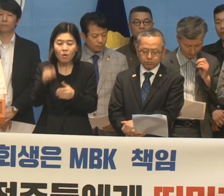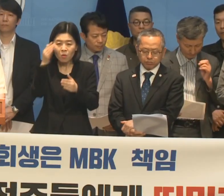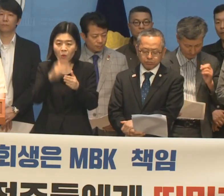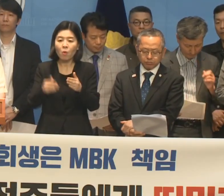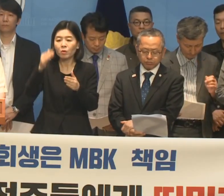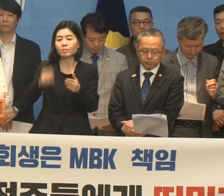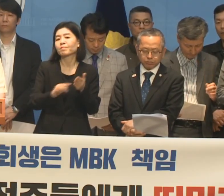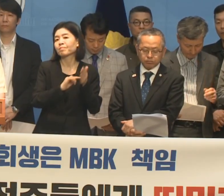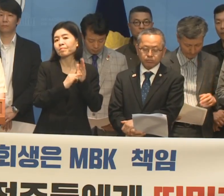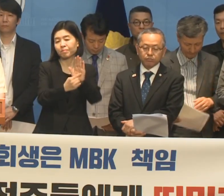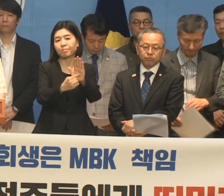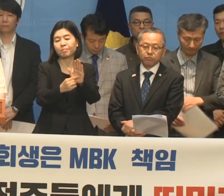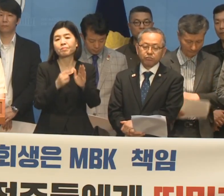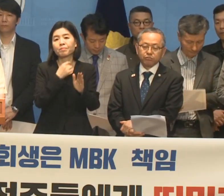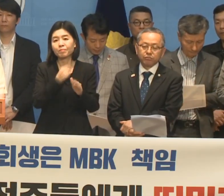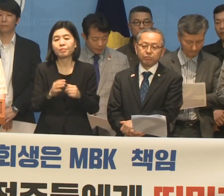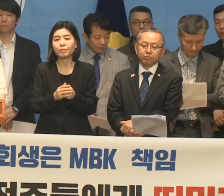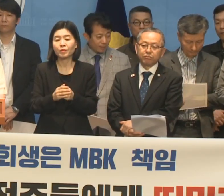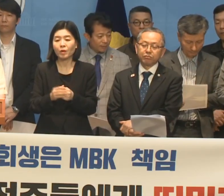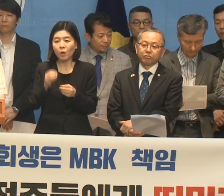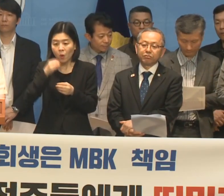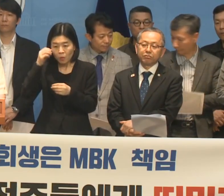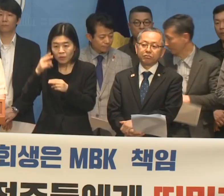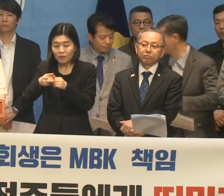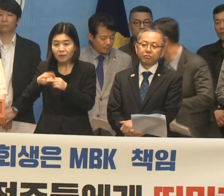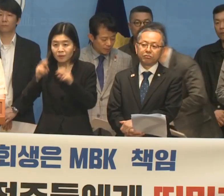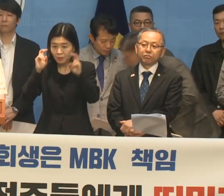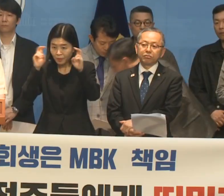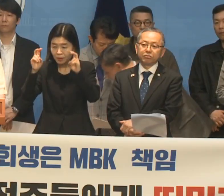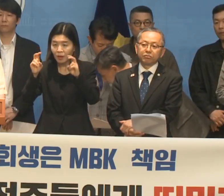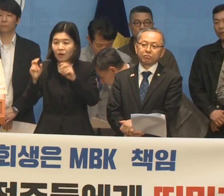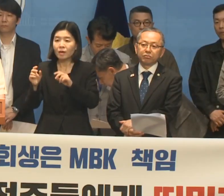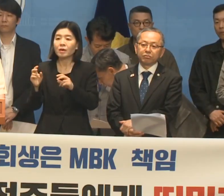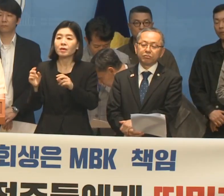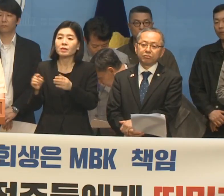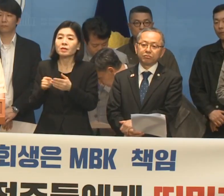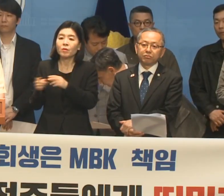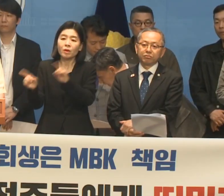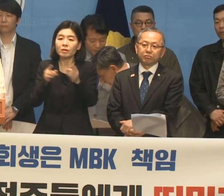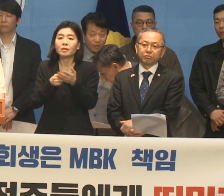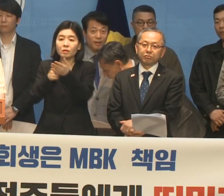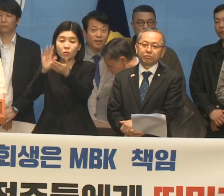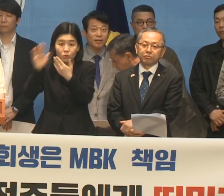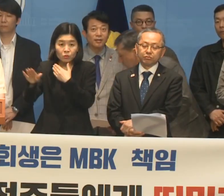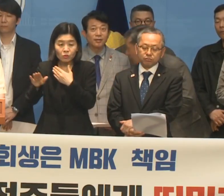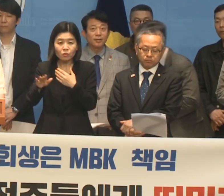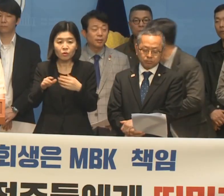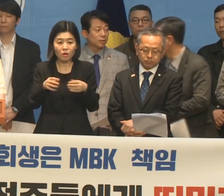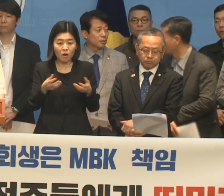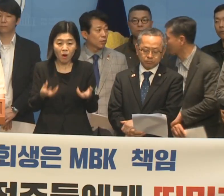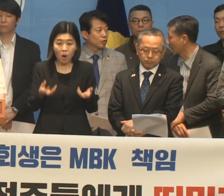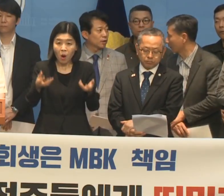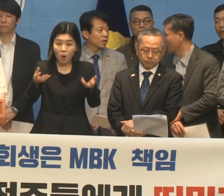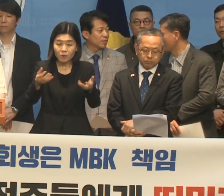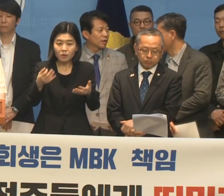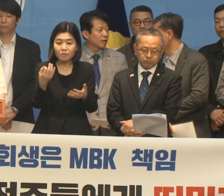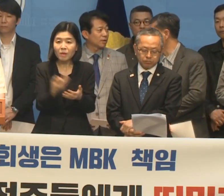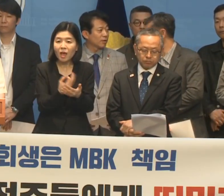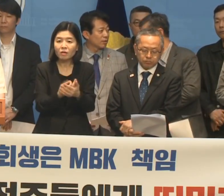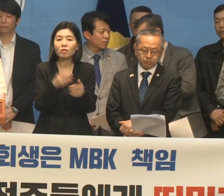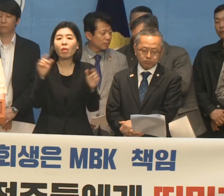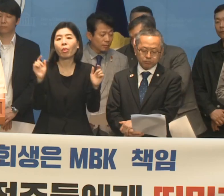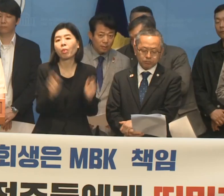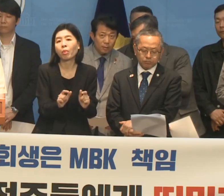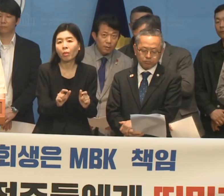합니다. 홈플러스가 기업회생을 신청한 이후 대부분의 입점 업체들은 매출이 급격히 감소하였고